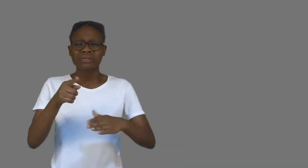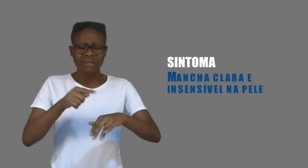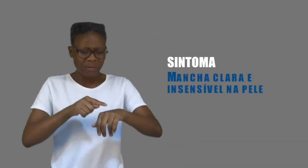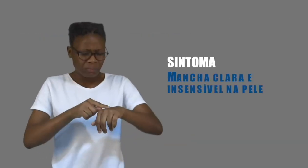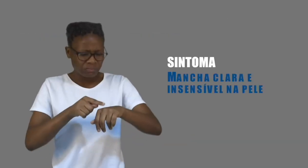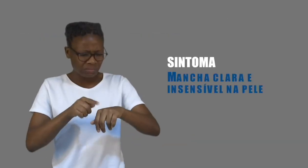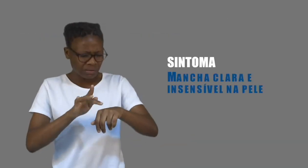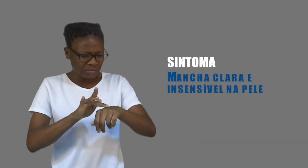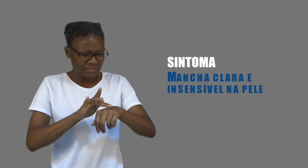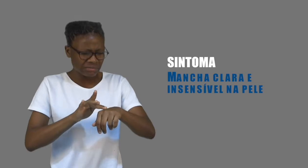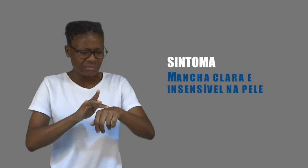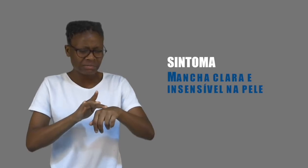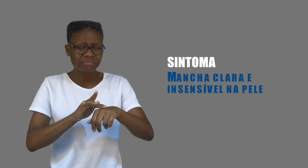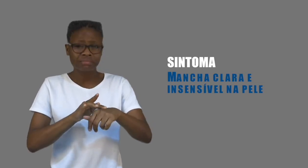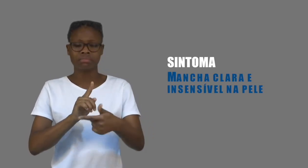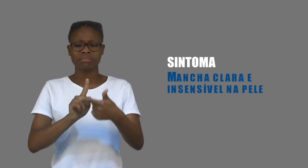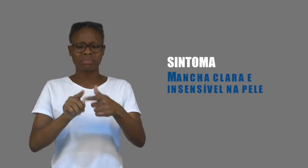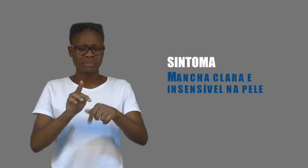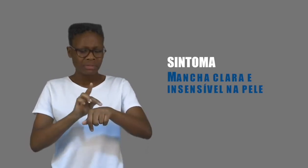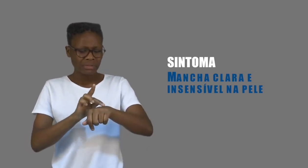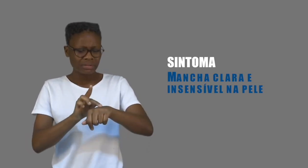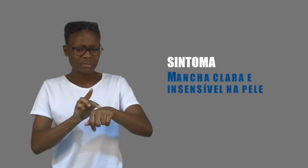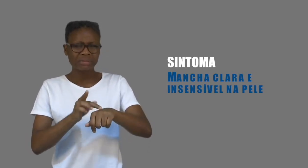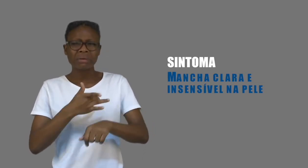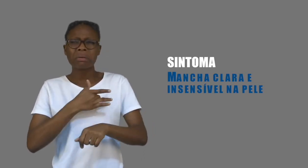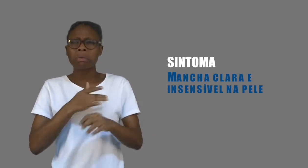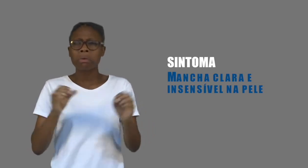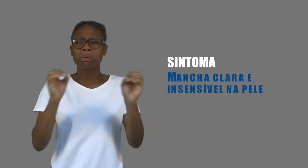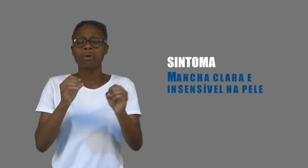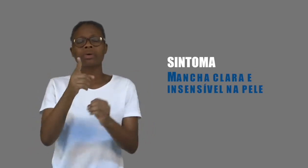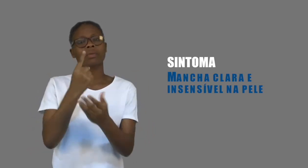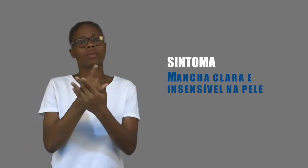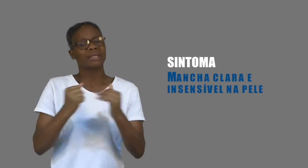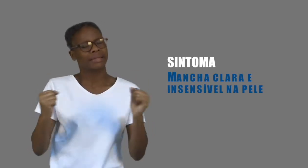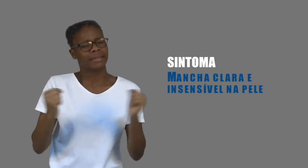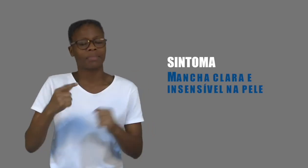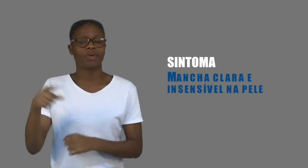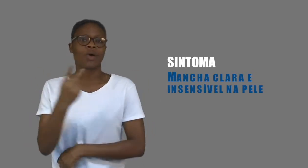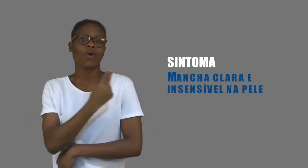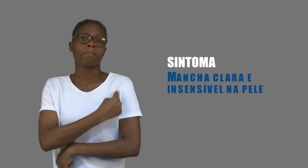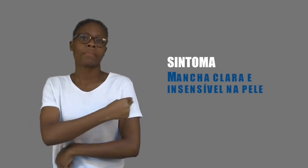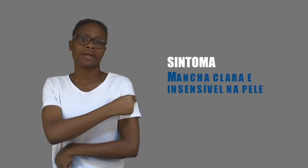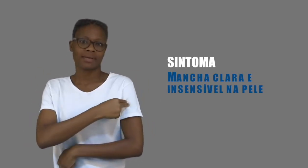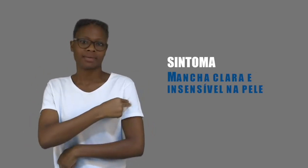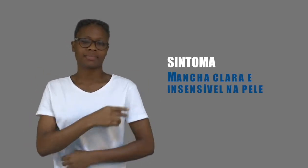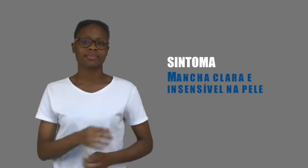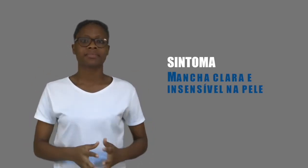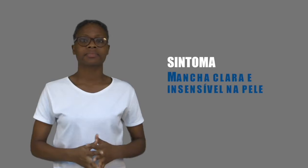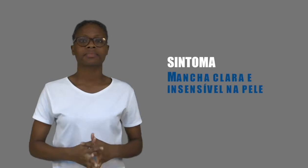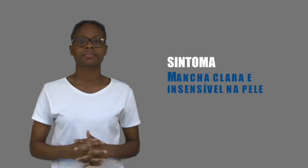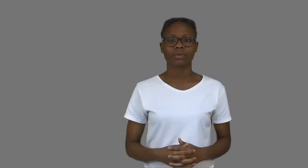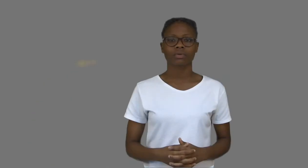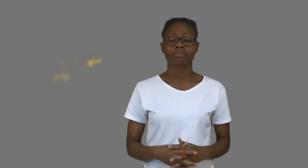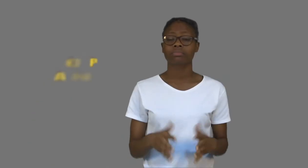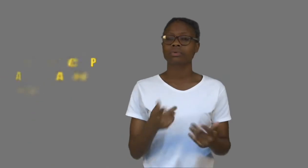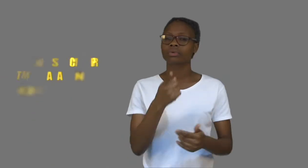caso de mancha clara e insensível na pele, procure serviços de saúde imediatamente. Apela-se a